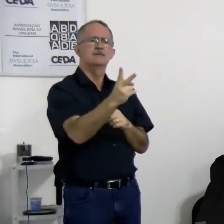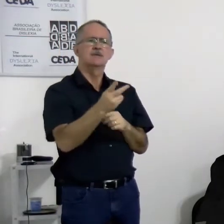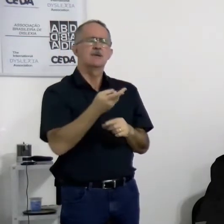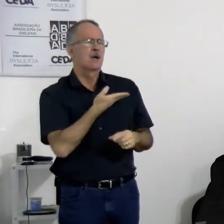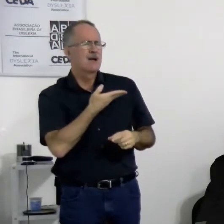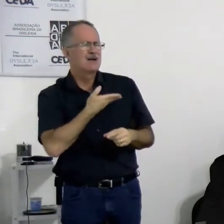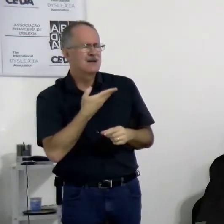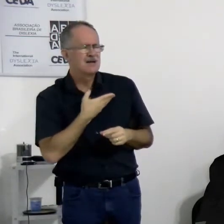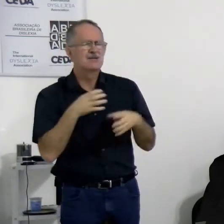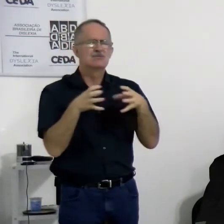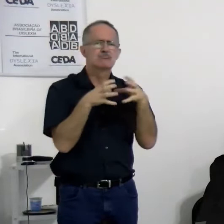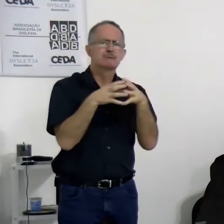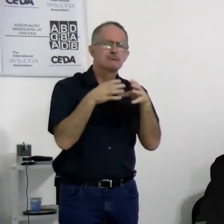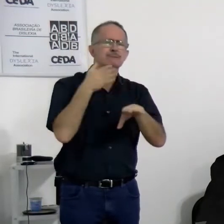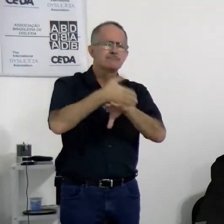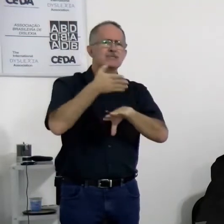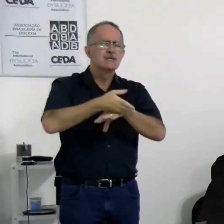a gente sempre tem um jantar